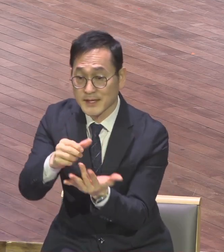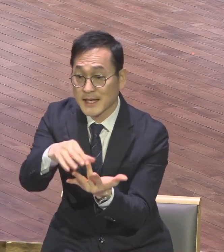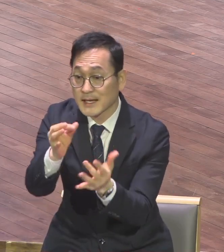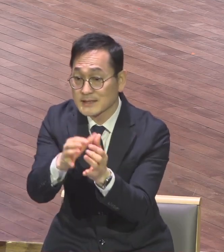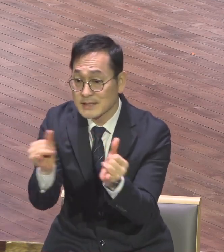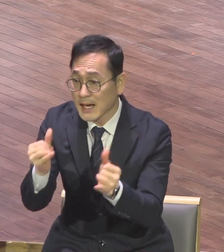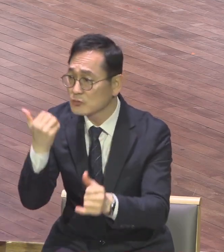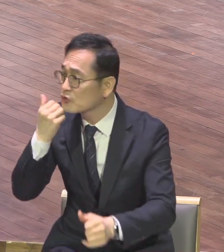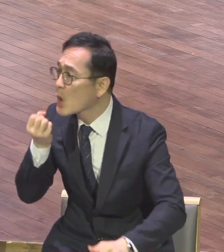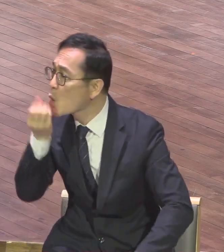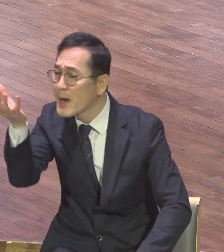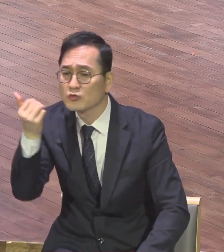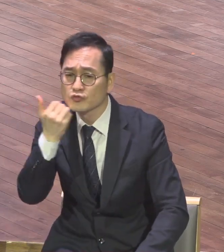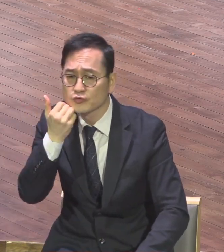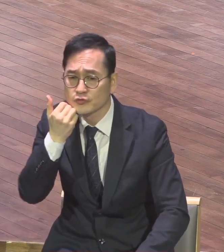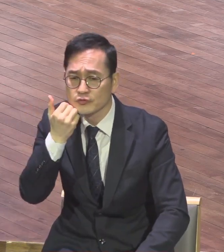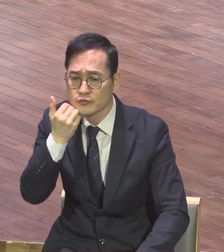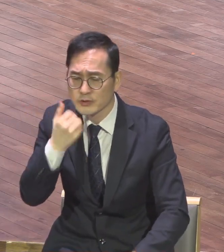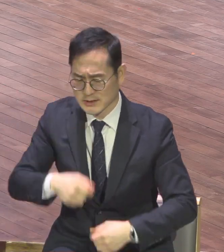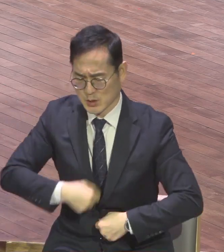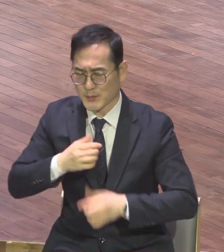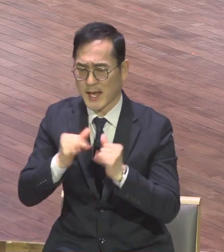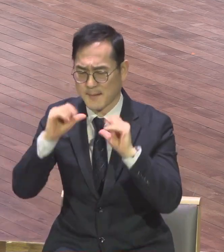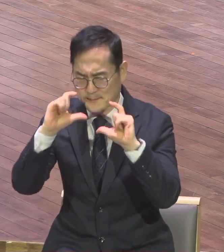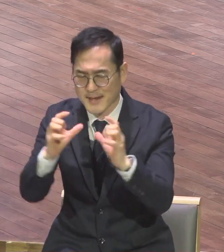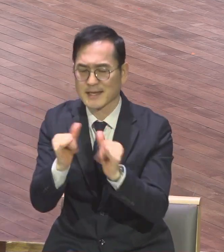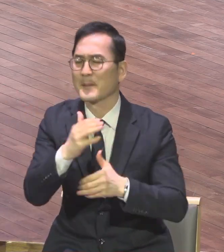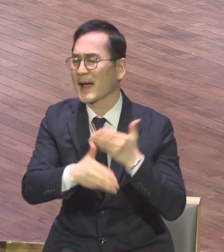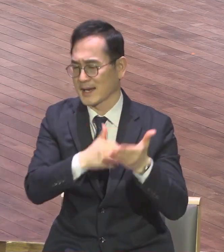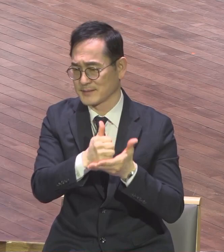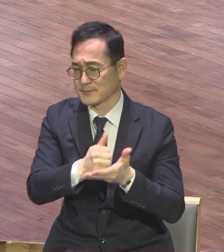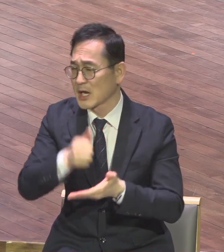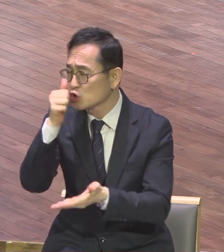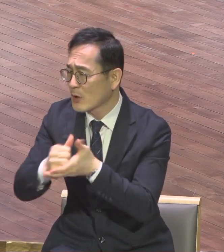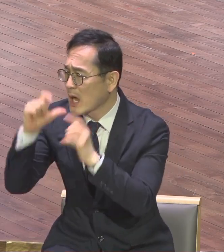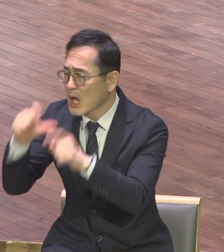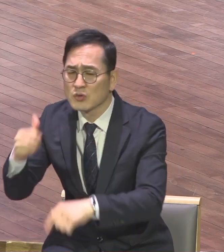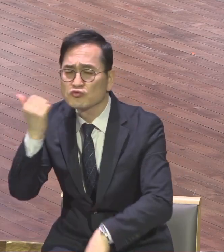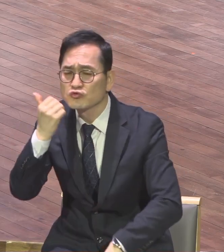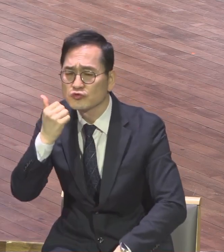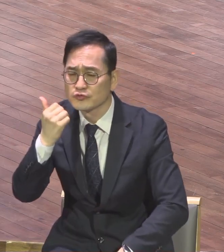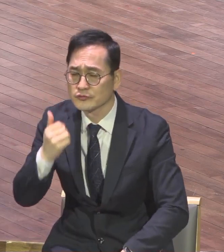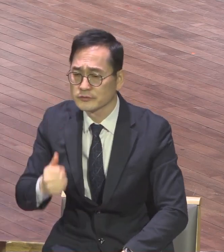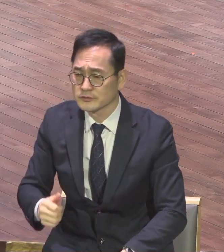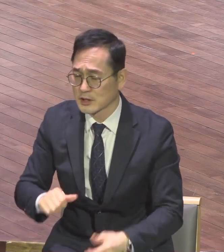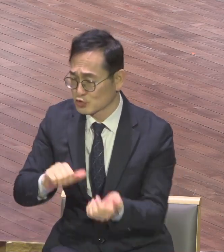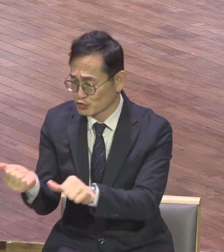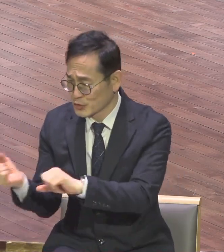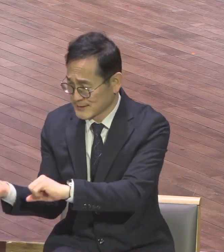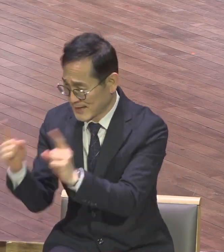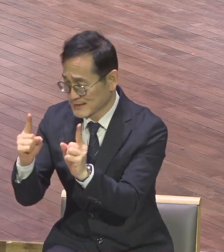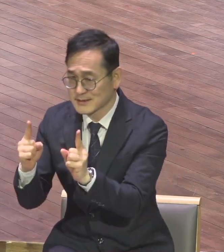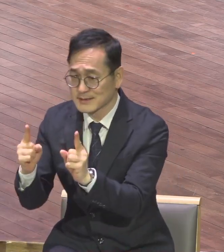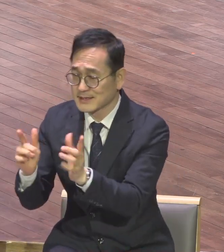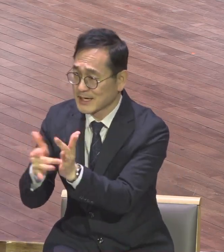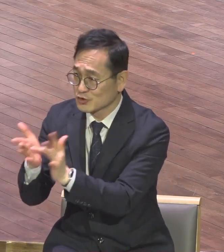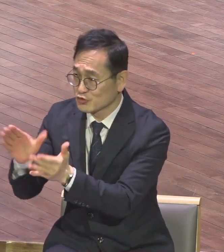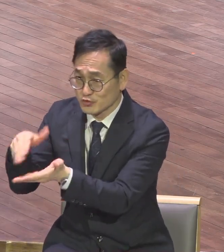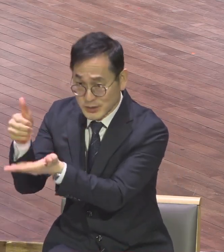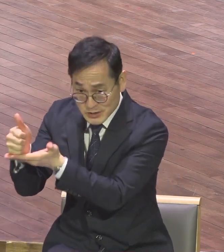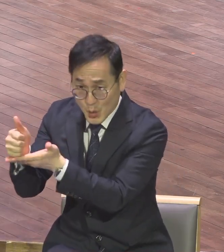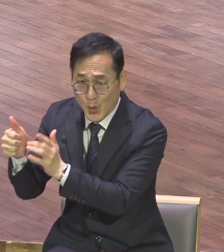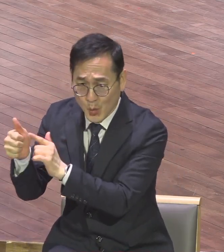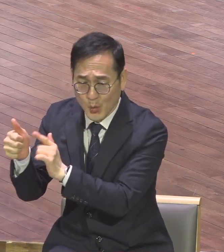자들을 고발하리요. 의롭다 하신 이는 하나님이시니 누가 정죄하리요. 죽으실 뿐 아니라 다시 살아나신 이는 그리스도